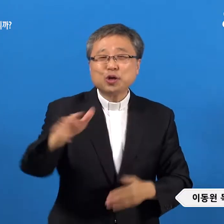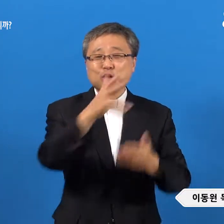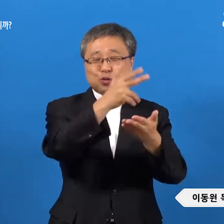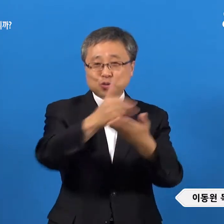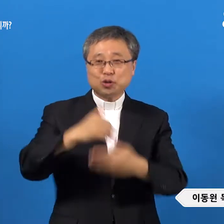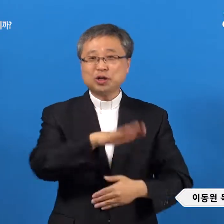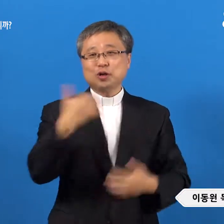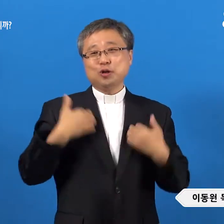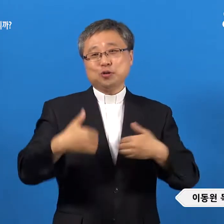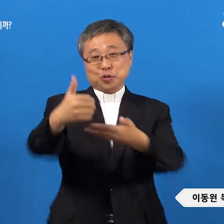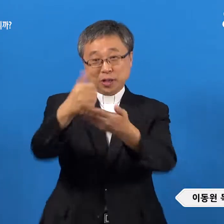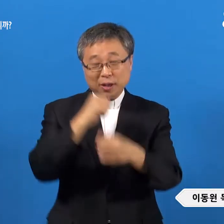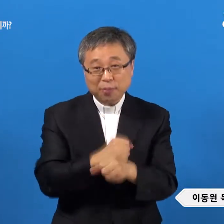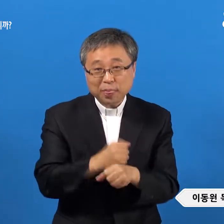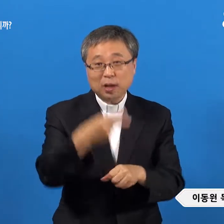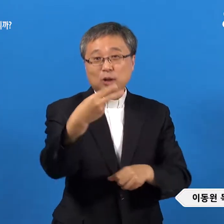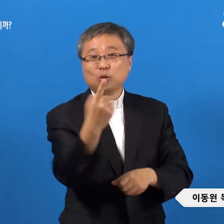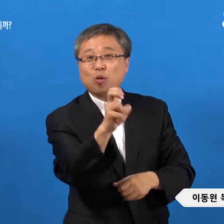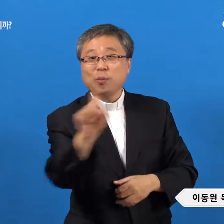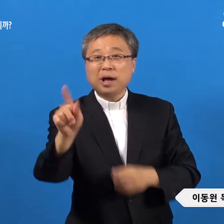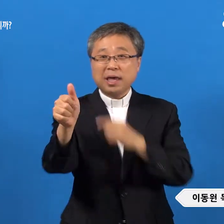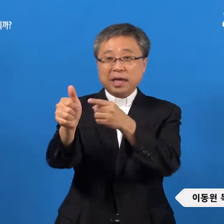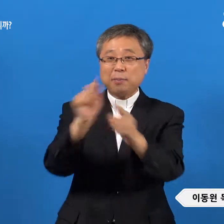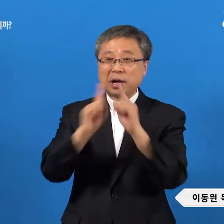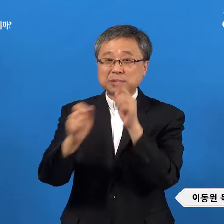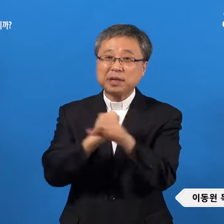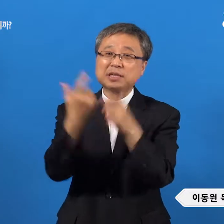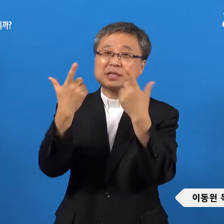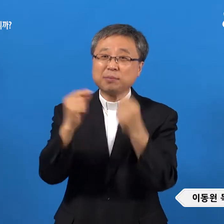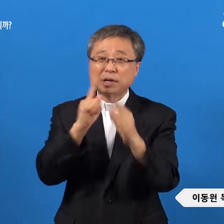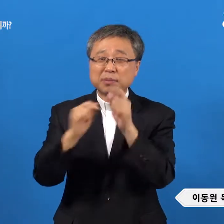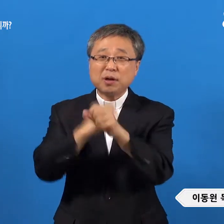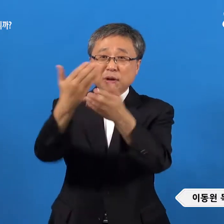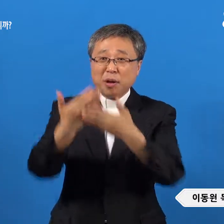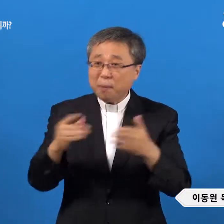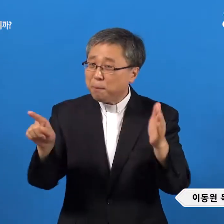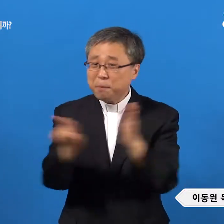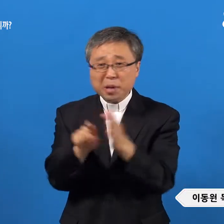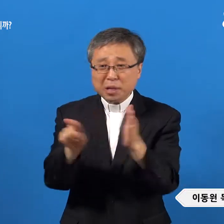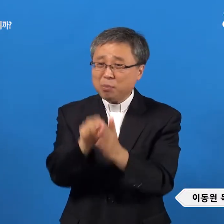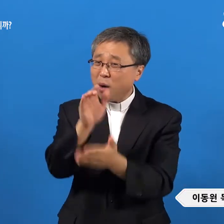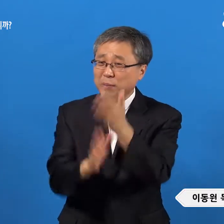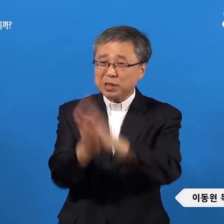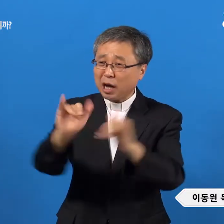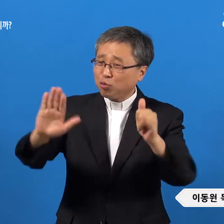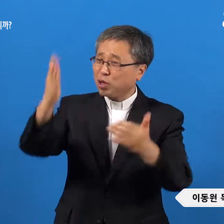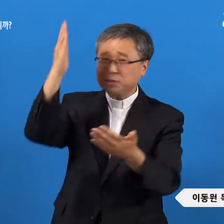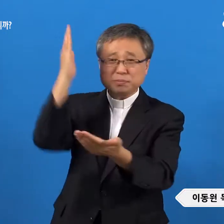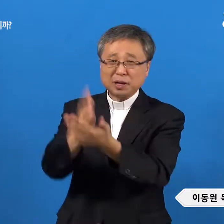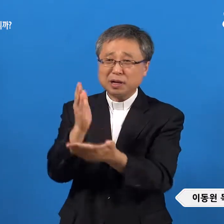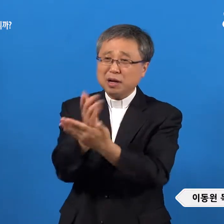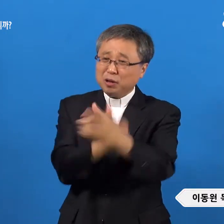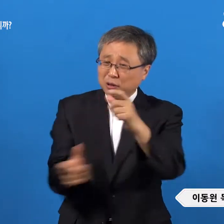우리를 초대하면서 도마에게 말씀하신 것처럼 말씀하십니다. 믿음 없는 자가 되지 말고 더욱 믿는 자가